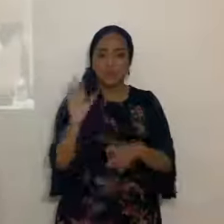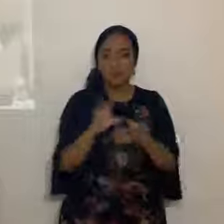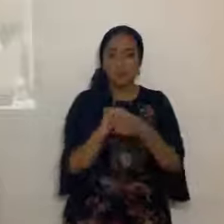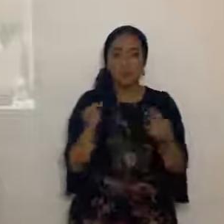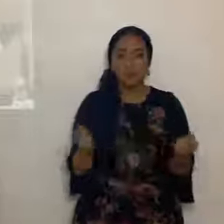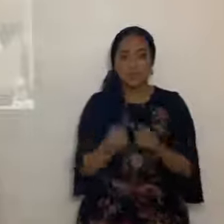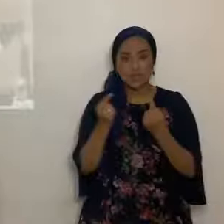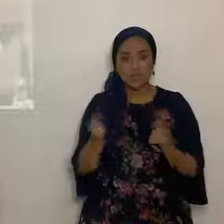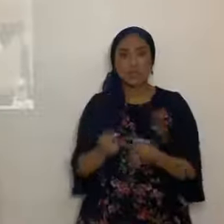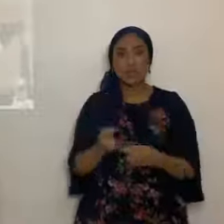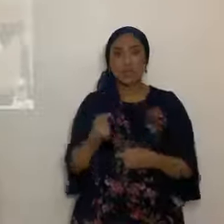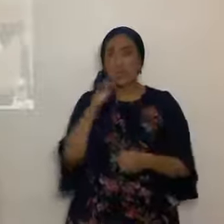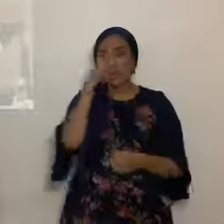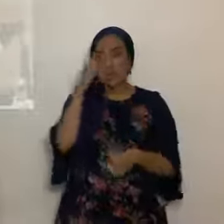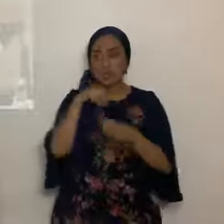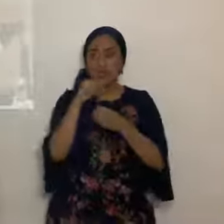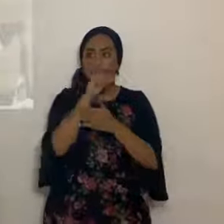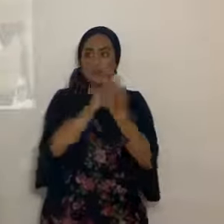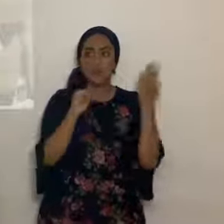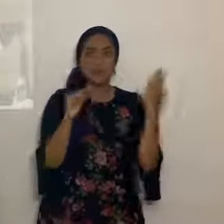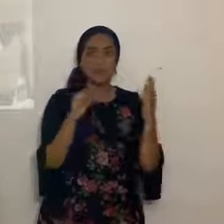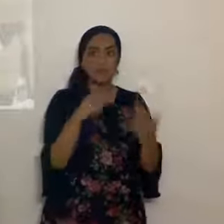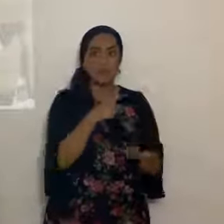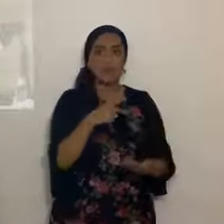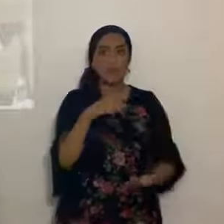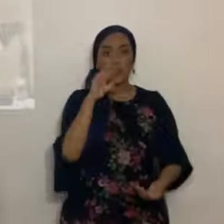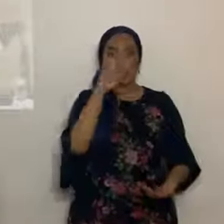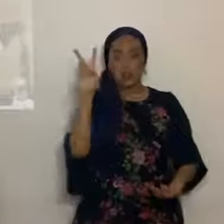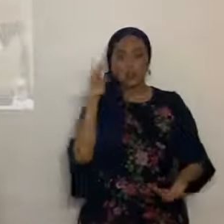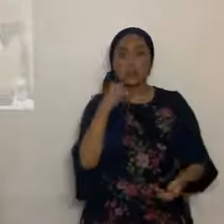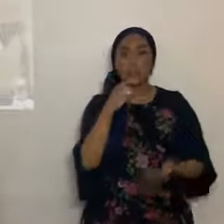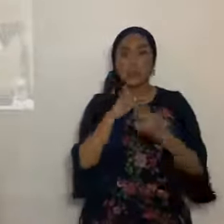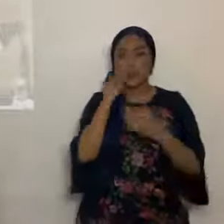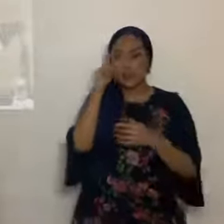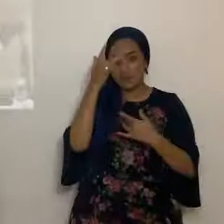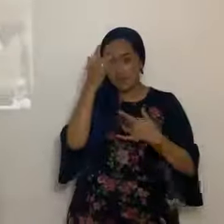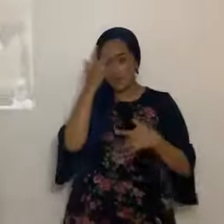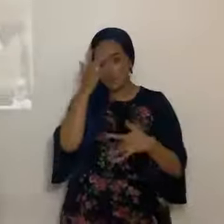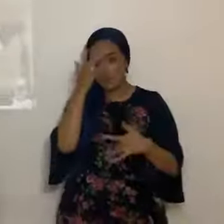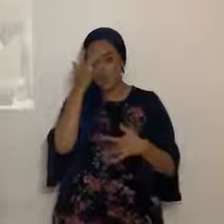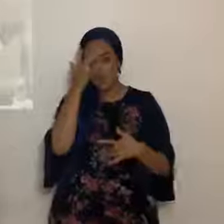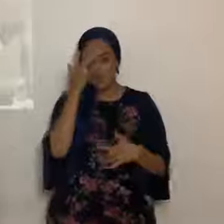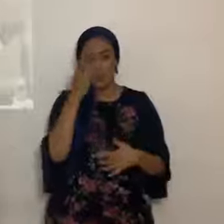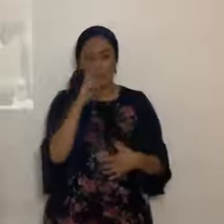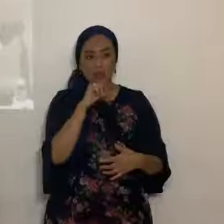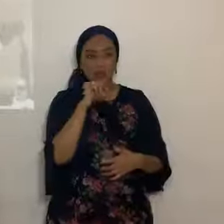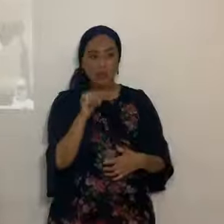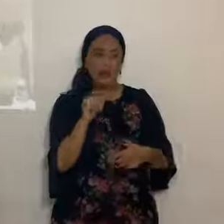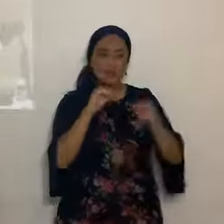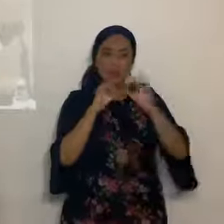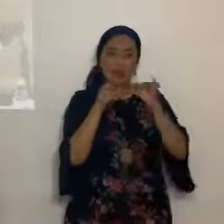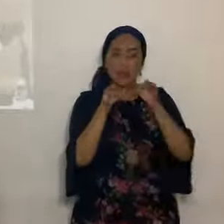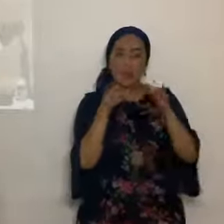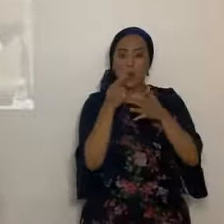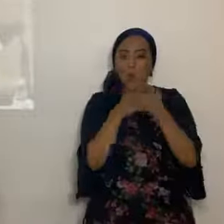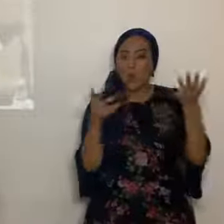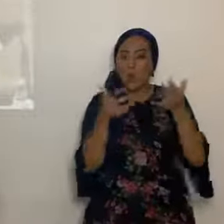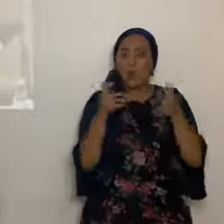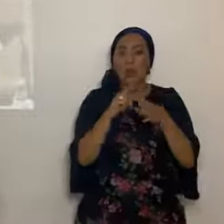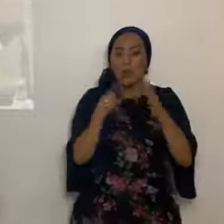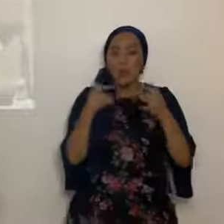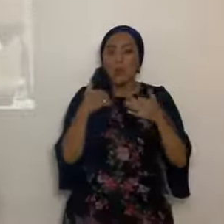pecado, porque en el Salmo 32 dice que él estaba enfermo. No especifica exactamente de qué, pero es